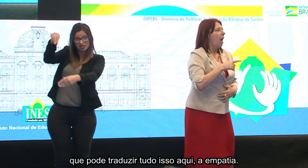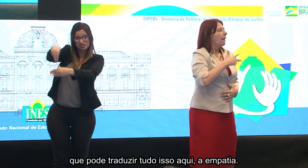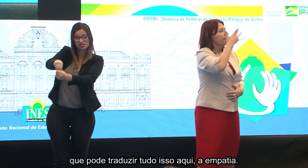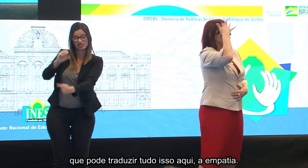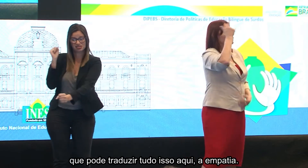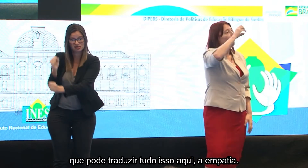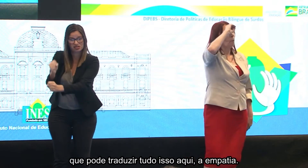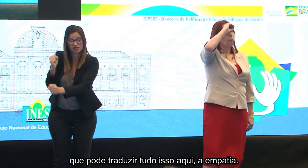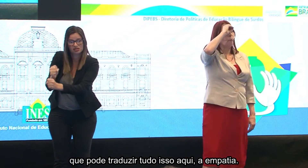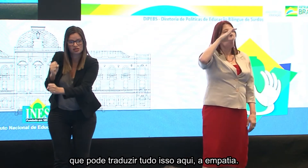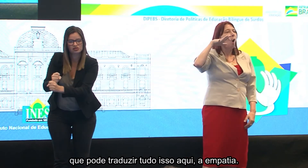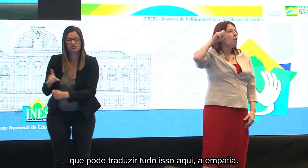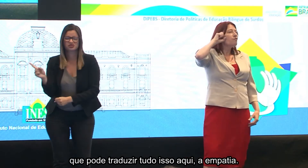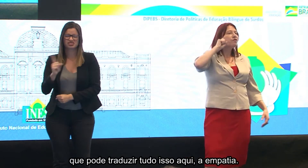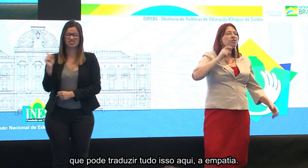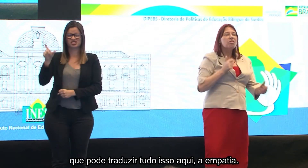traduzir tudo isso, que é a empatia.